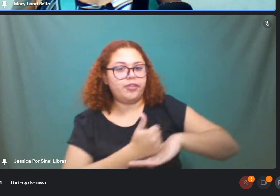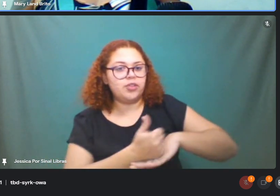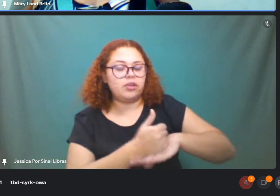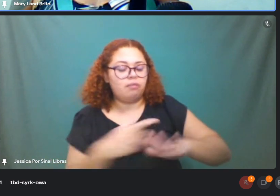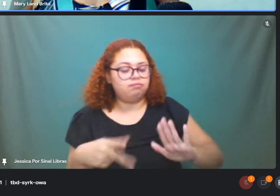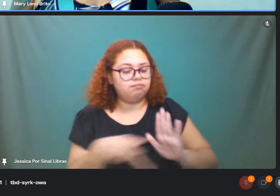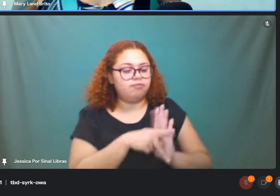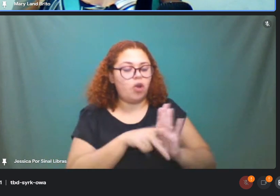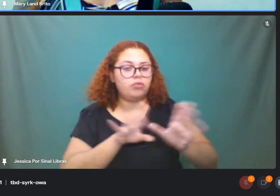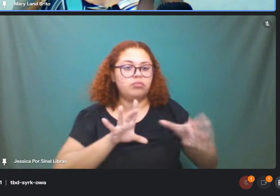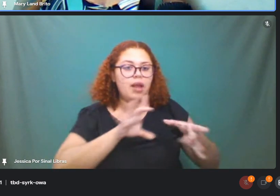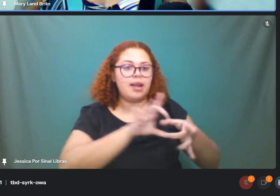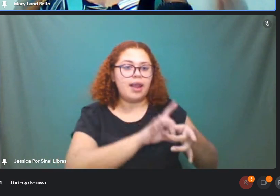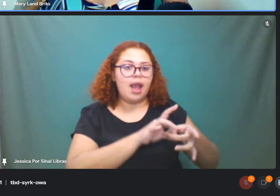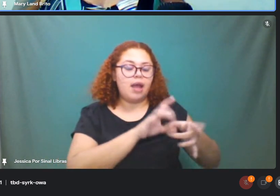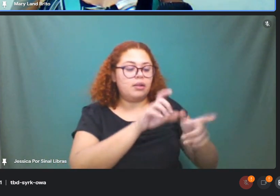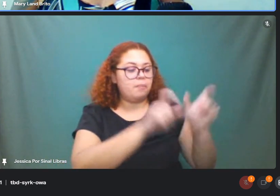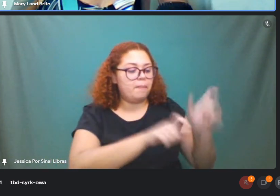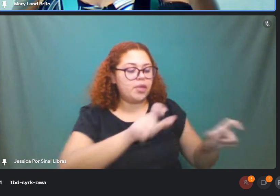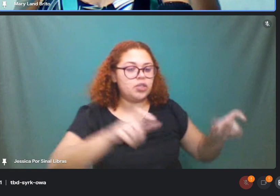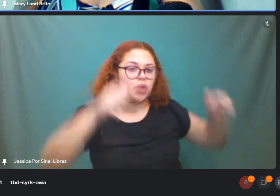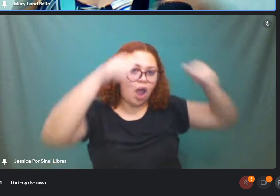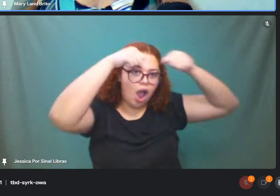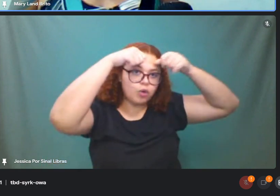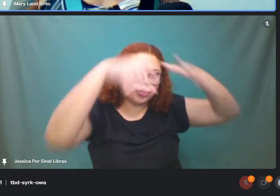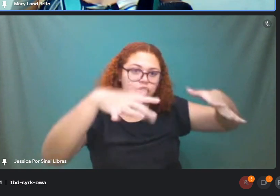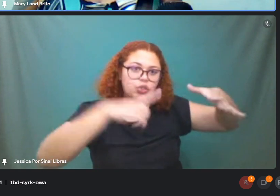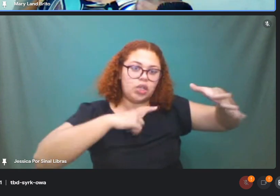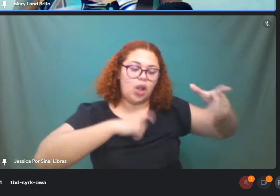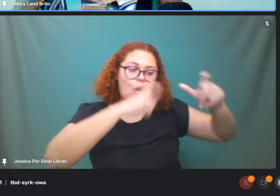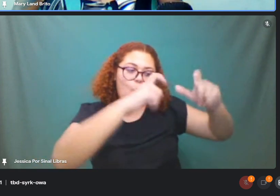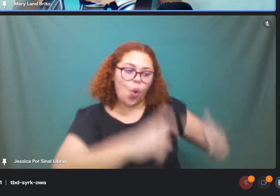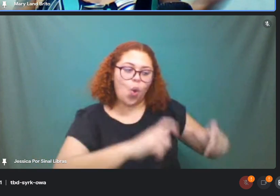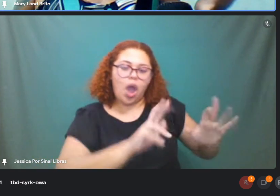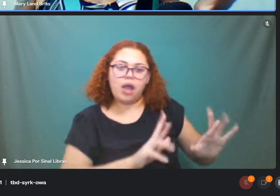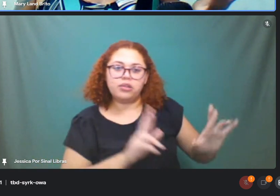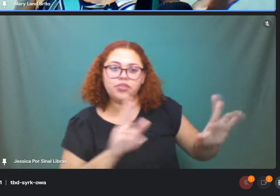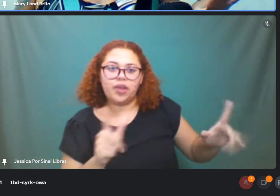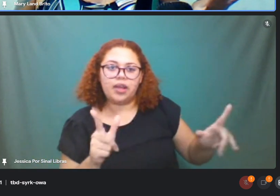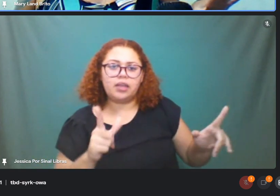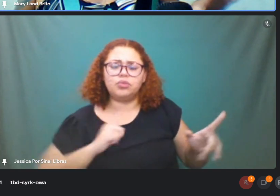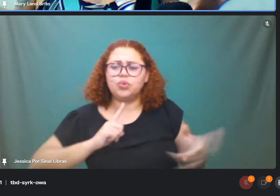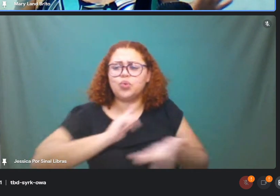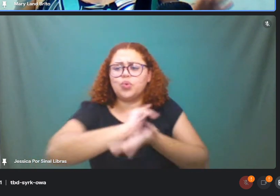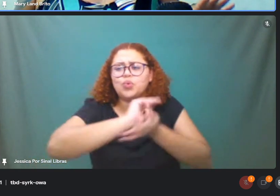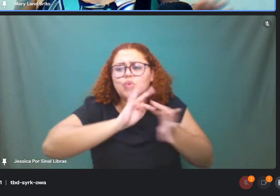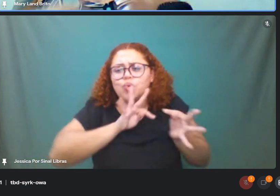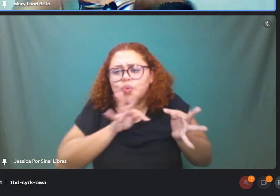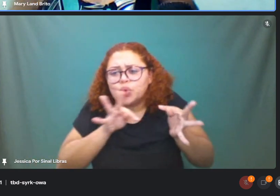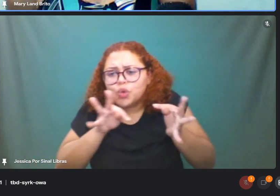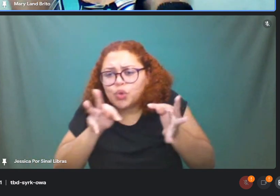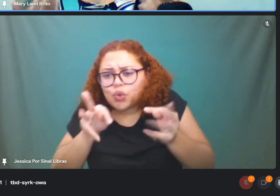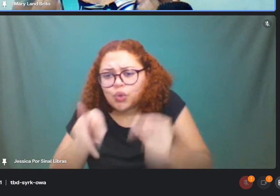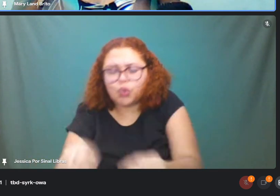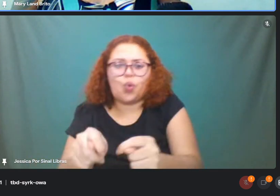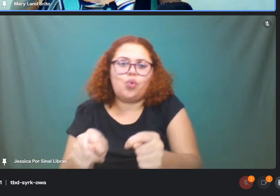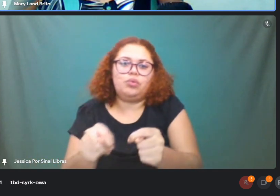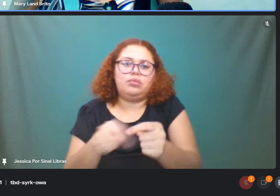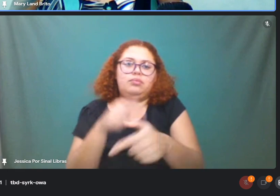vão chegar e vão precisar de um ambiente diferenciado, levar até lá. Todos esses profissionais vocês podem prever e